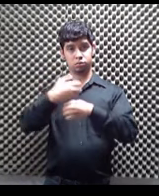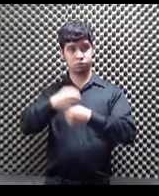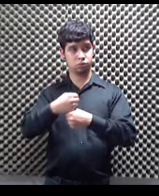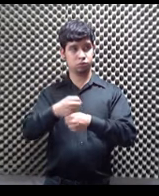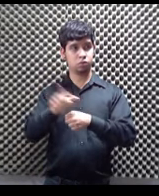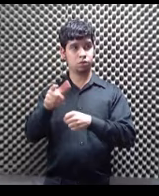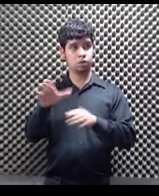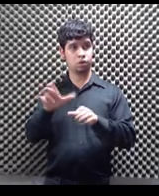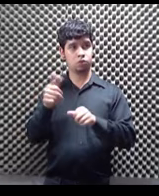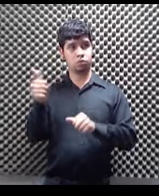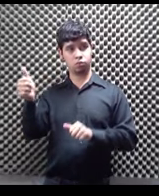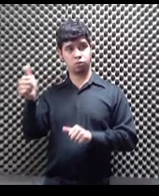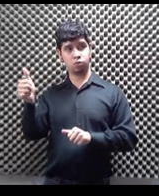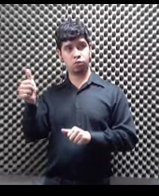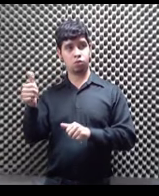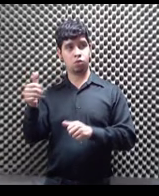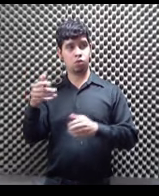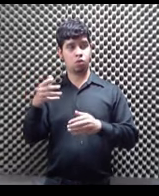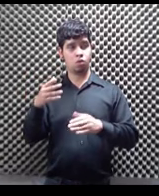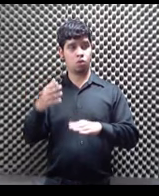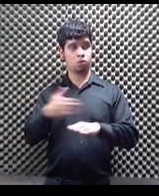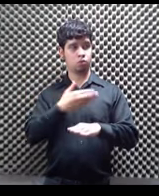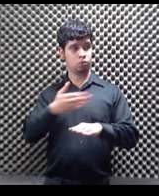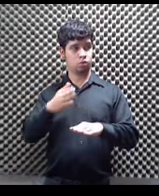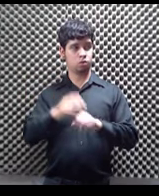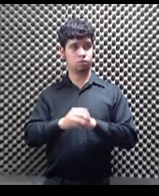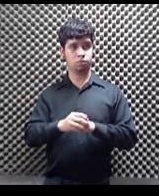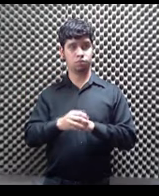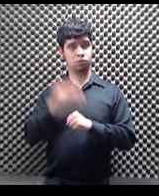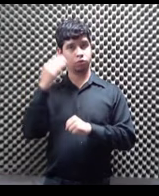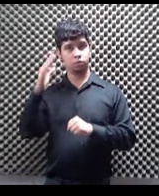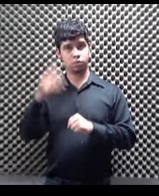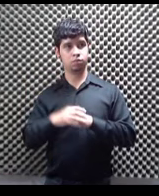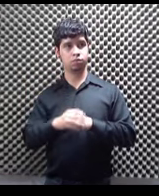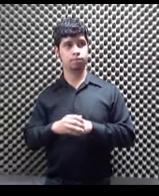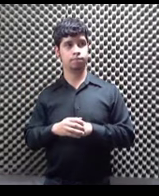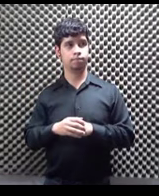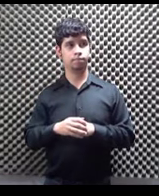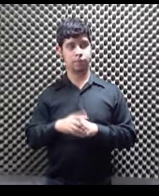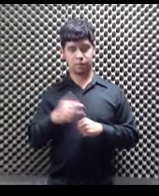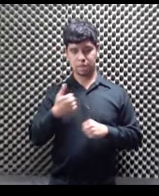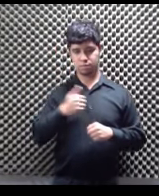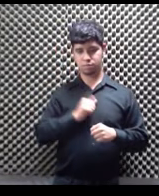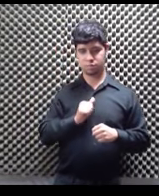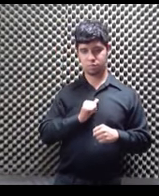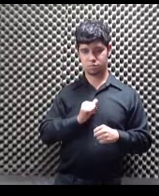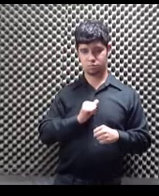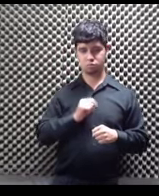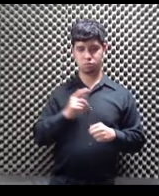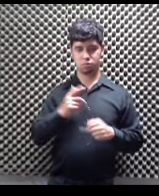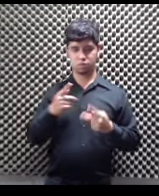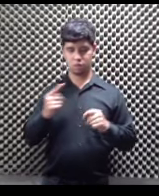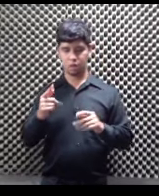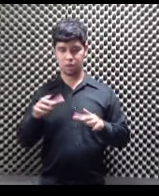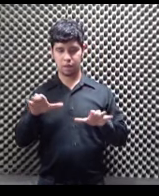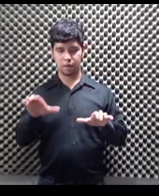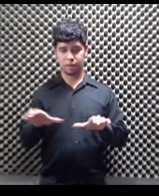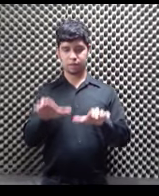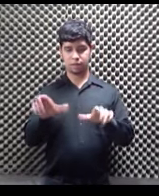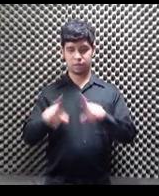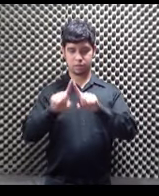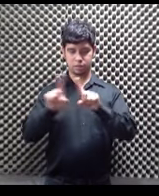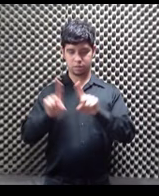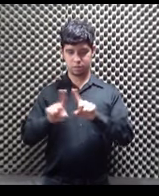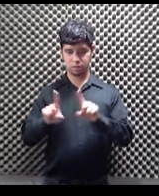sus propios instrumentos. Y él se puso el reto de crear distintos